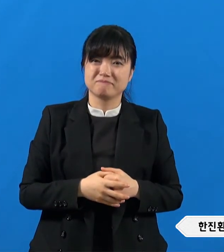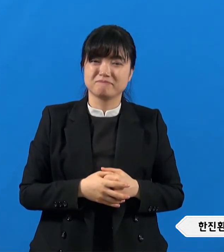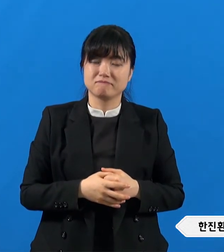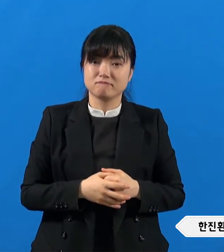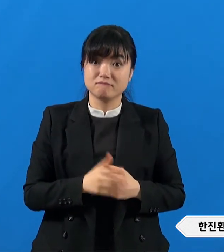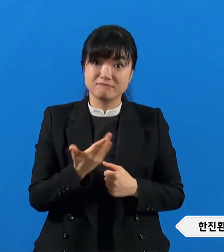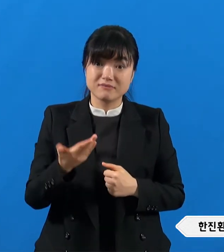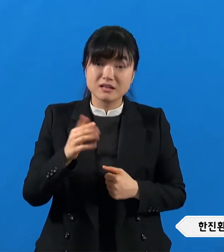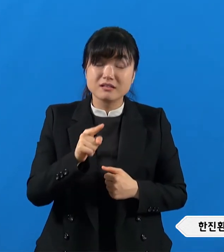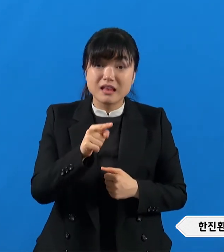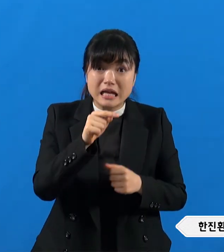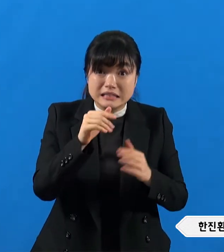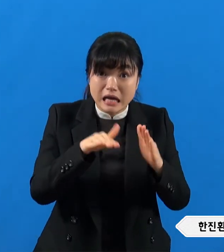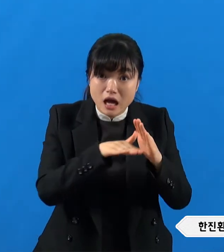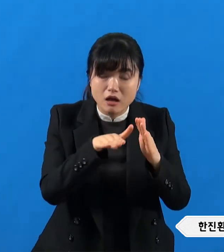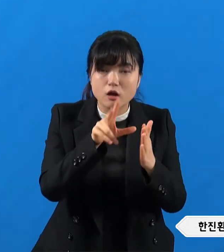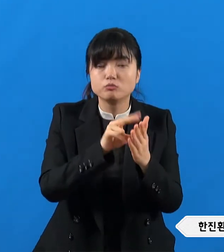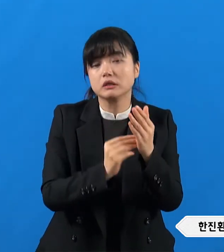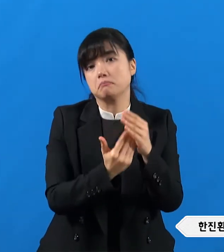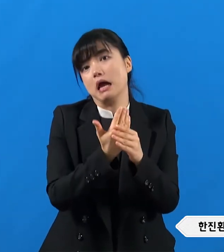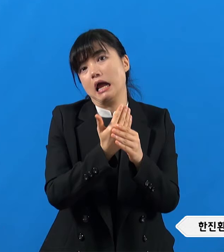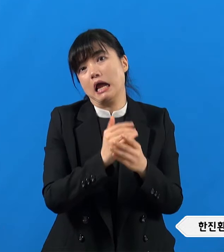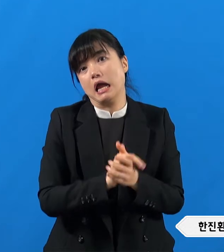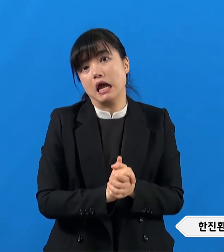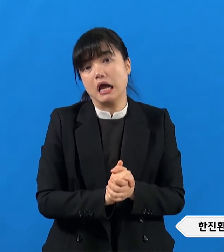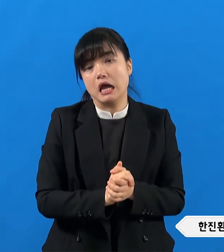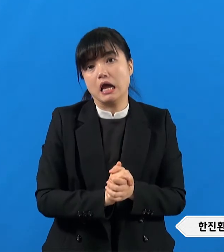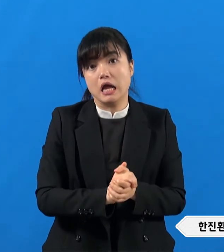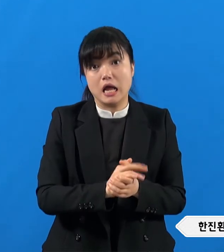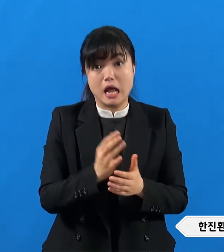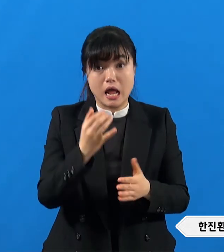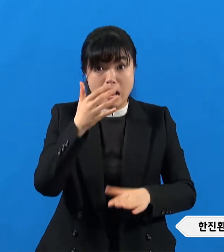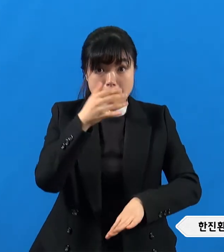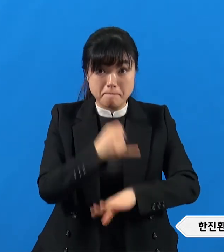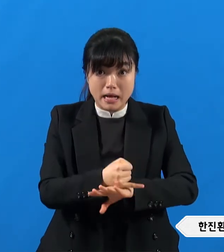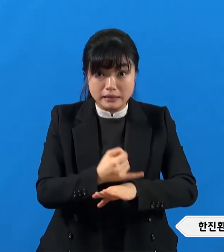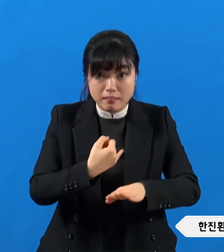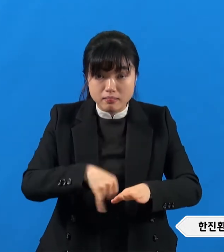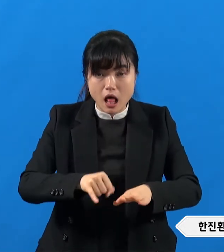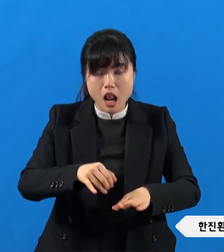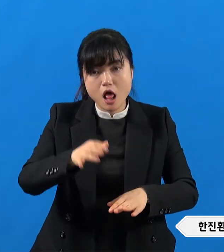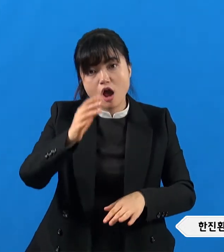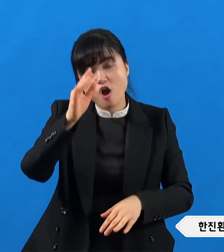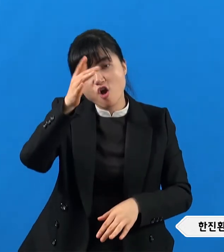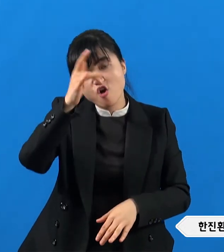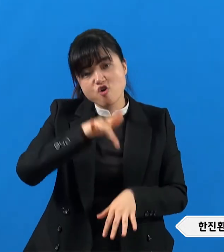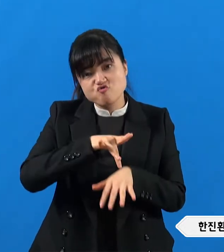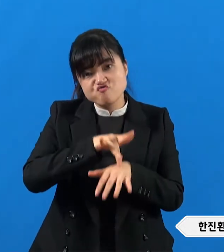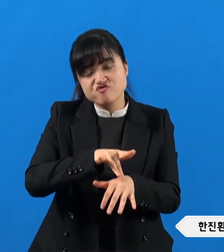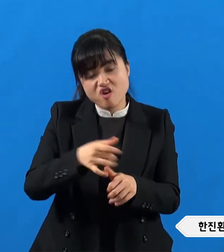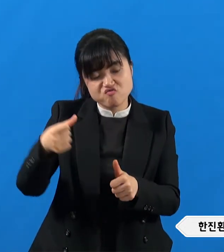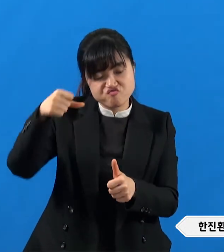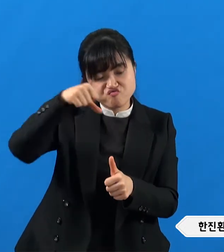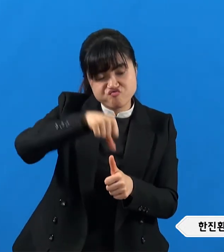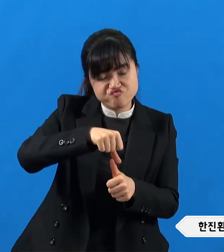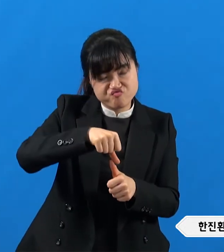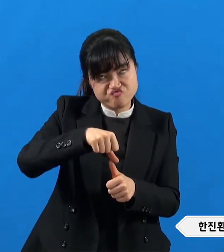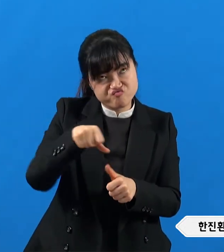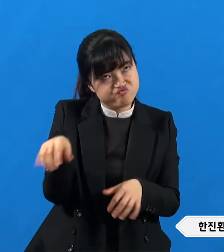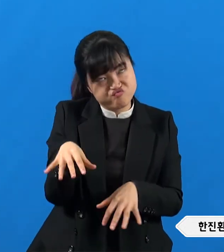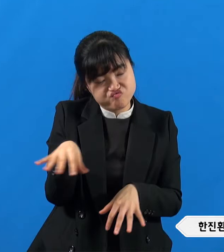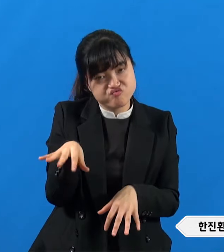그런데 그 집에 시련이 닥쳤습니다. 제일 막내딸이 귀신병에 걸렸습니다.